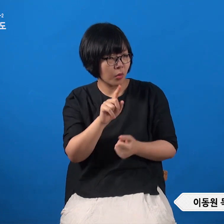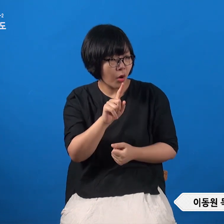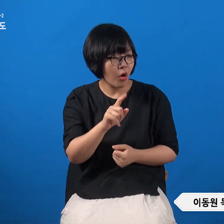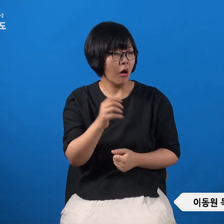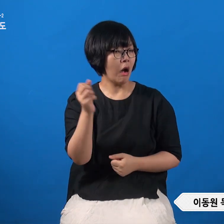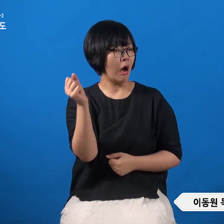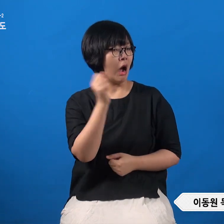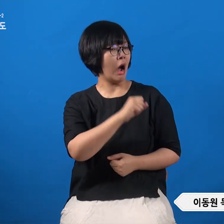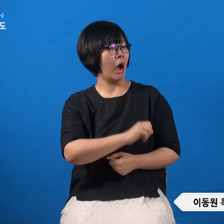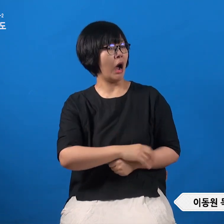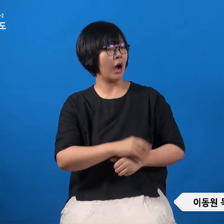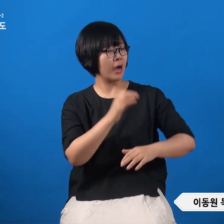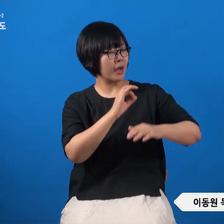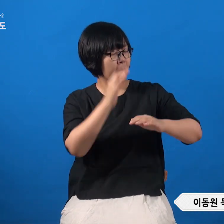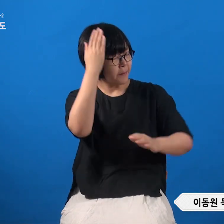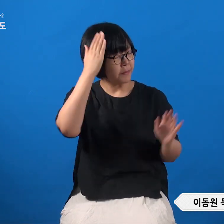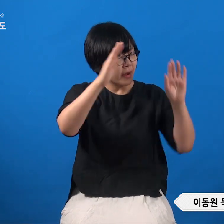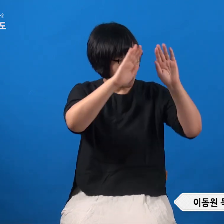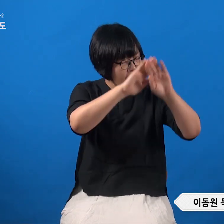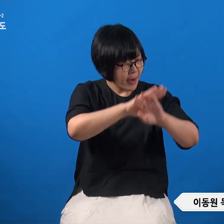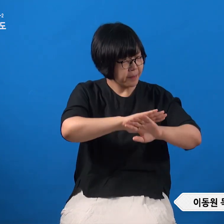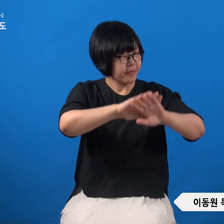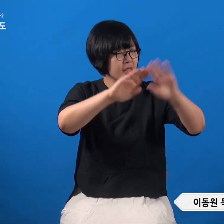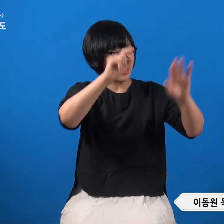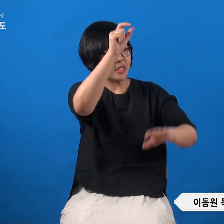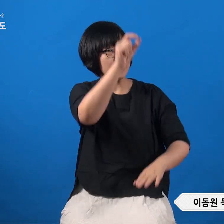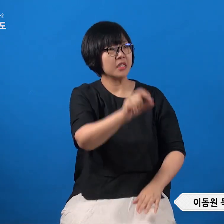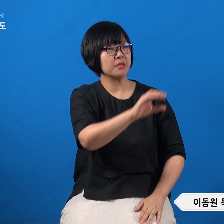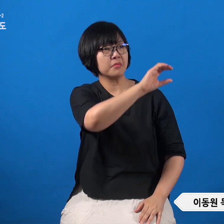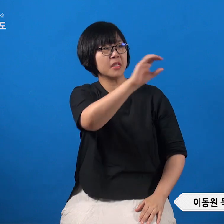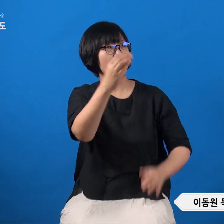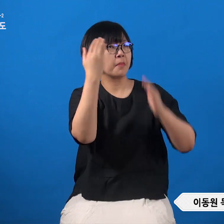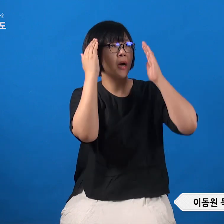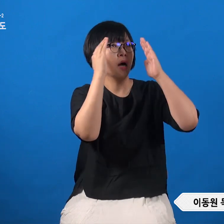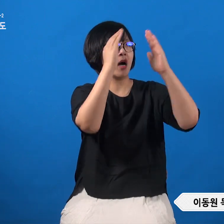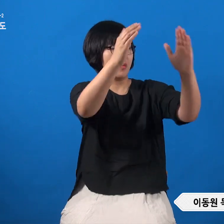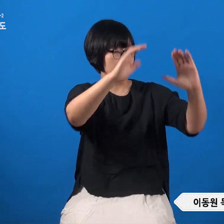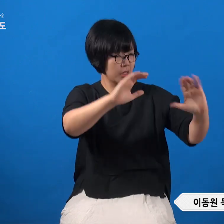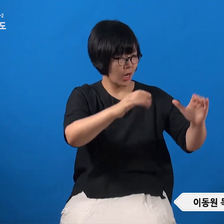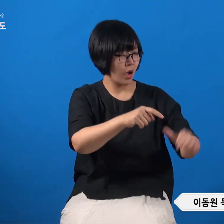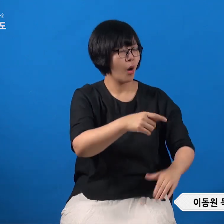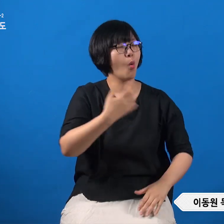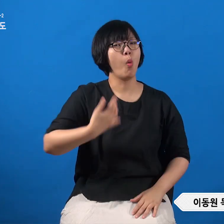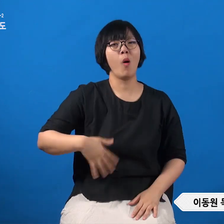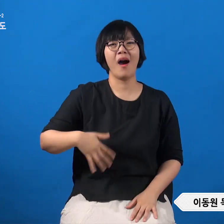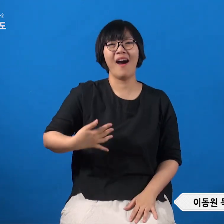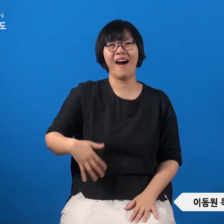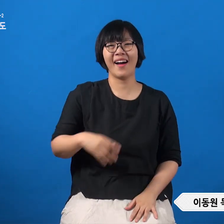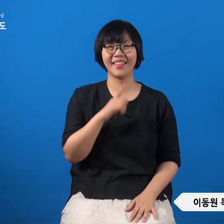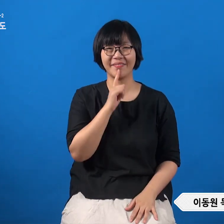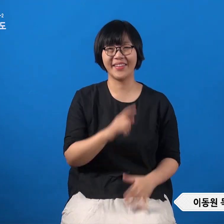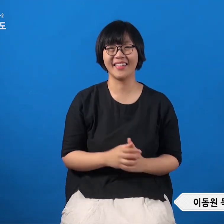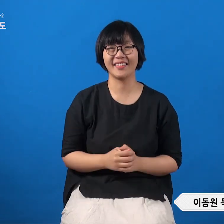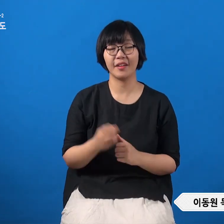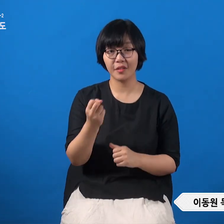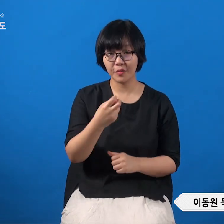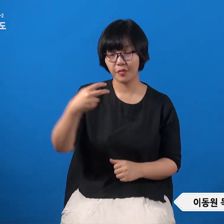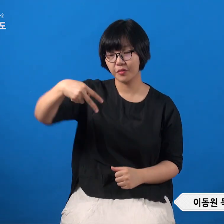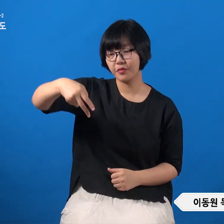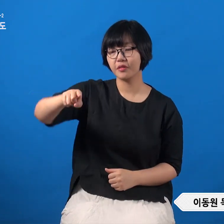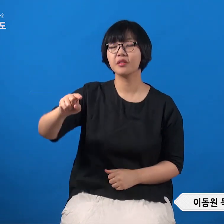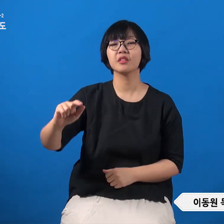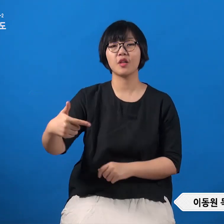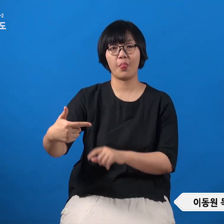바라보는 나라. 그거 참 좋다. 그 다음에 또 선자를 보니까요. 조선 그럴 때 선자.